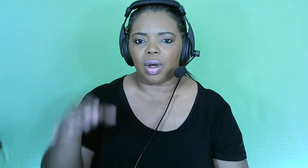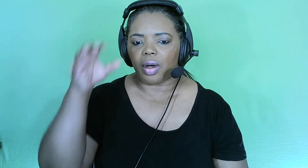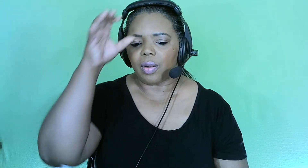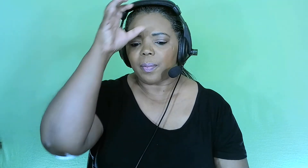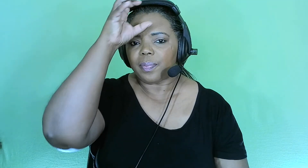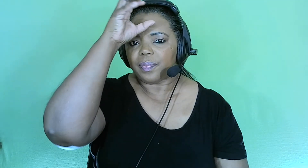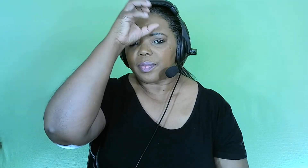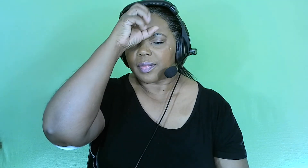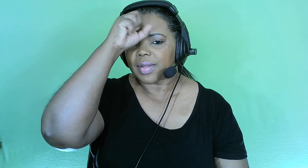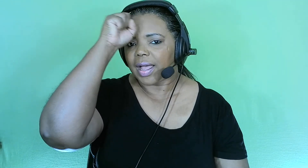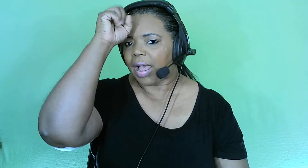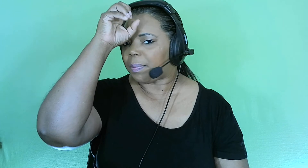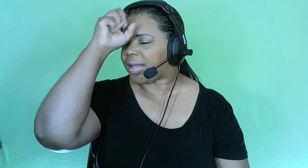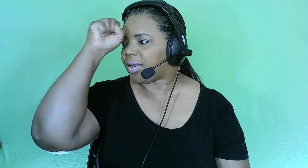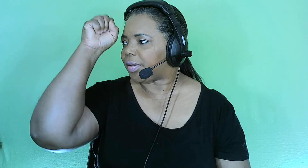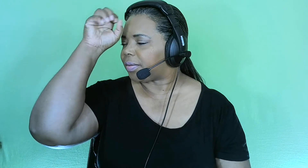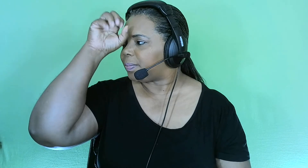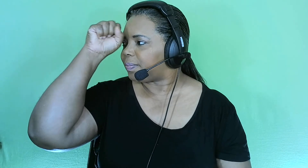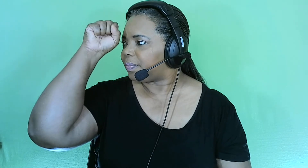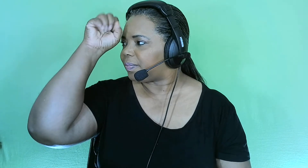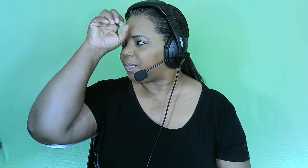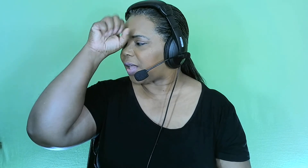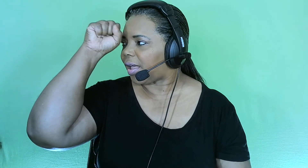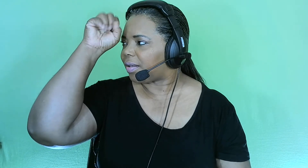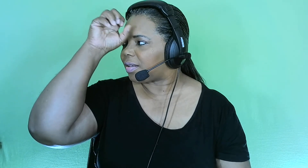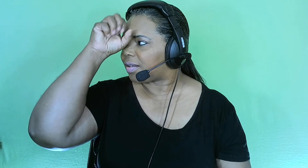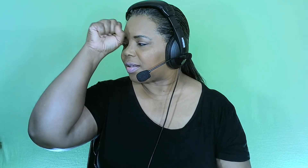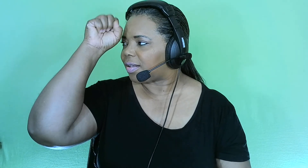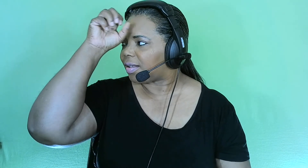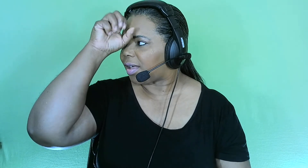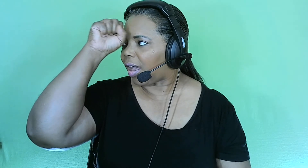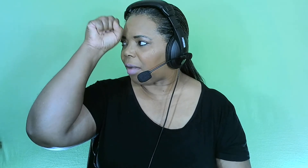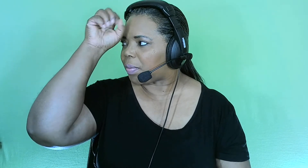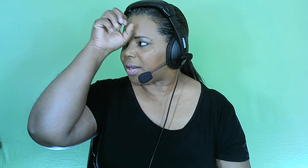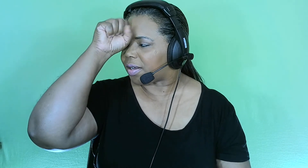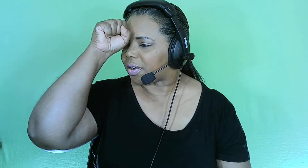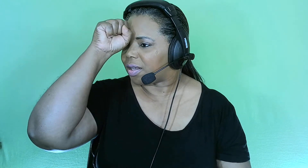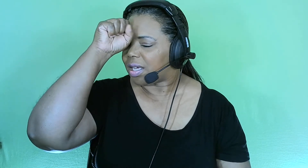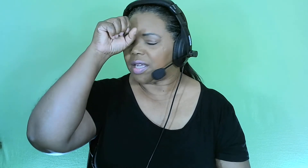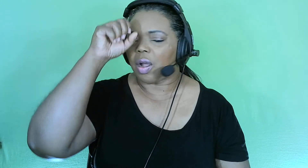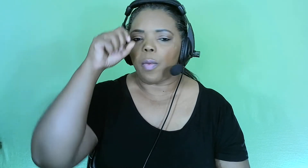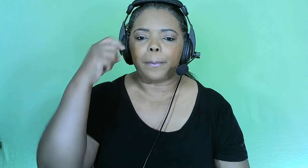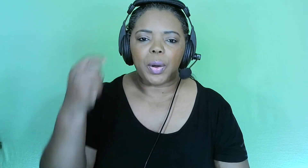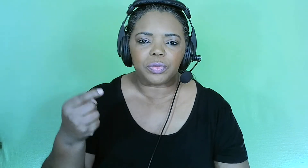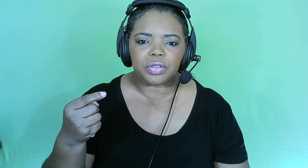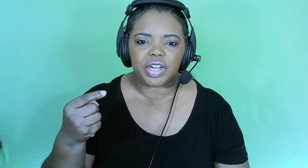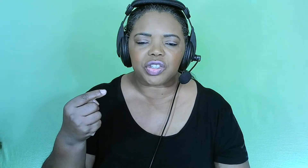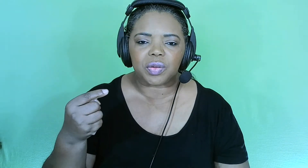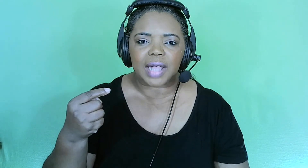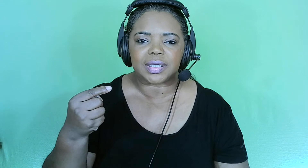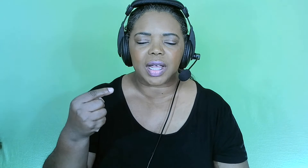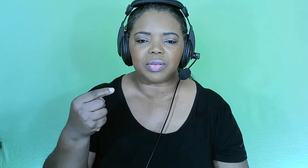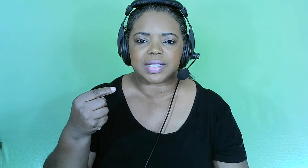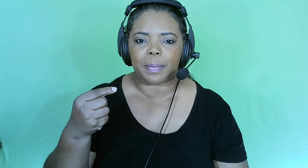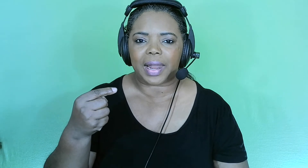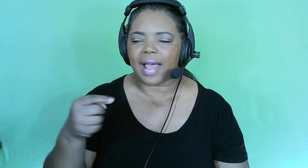Ó, aprender, tá? Aprender. Então, o ponto de articulação dessa